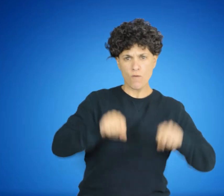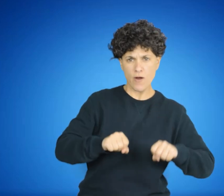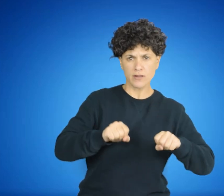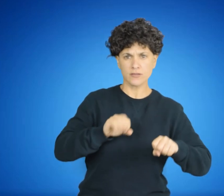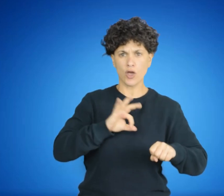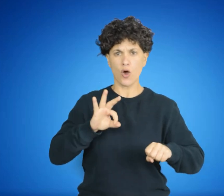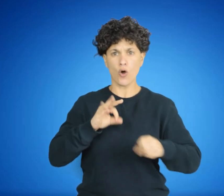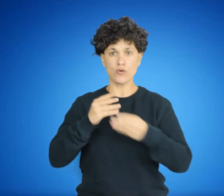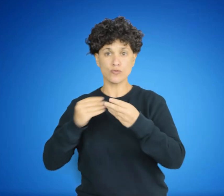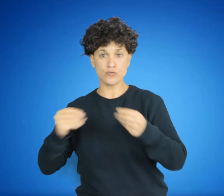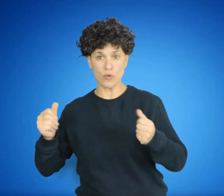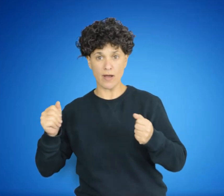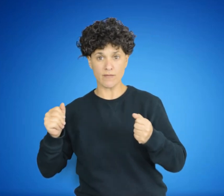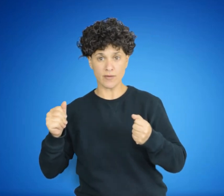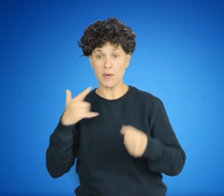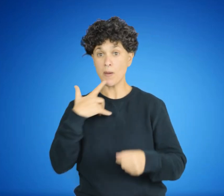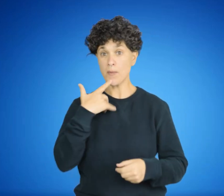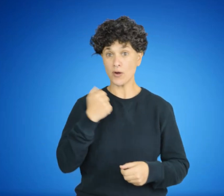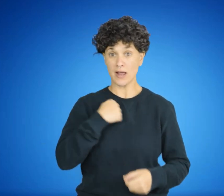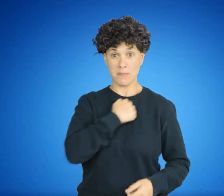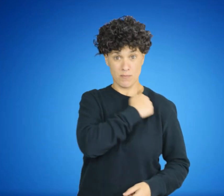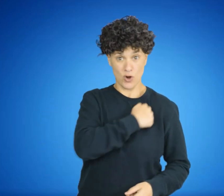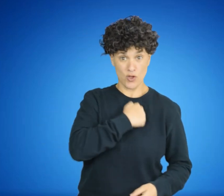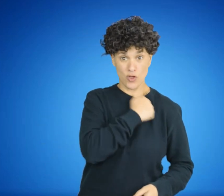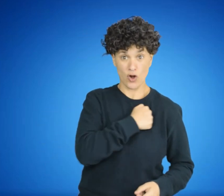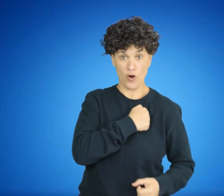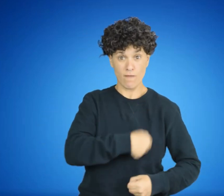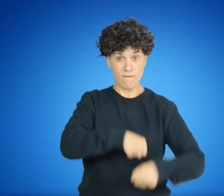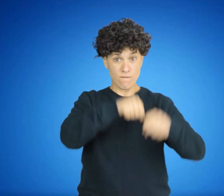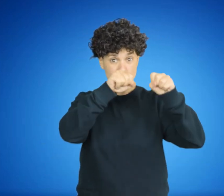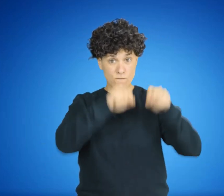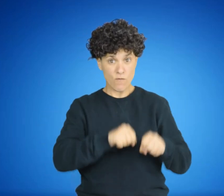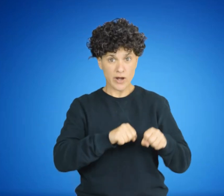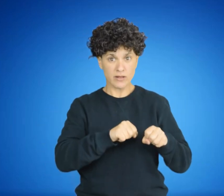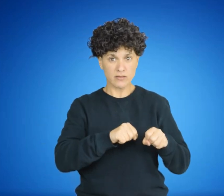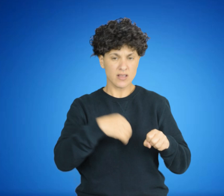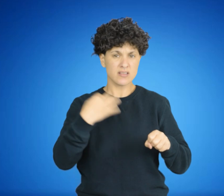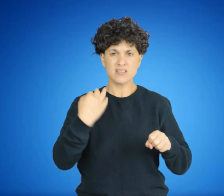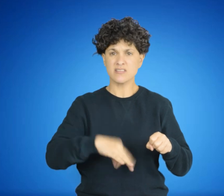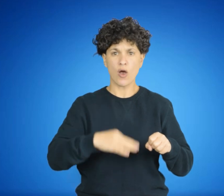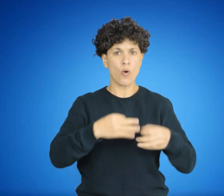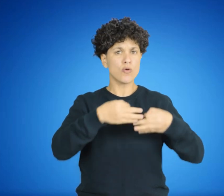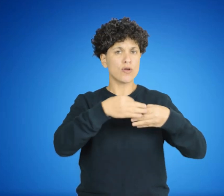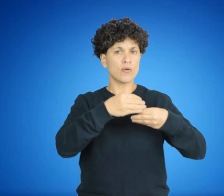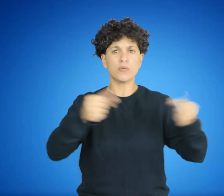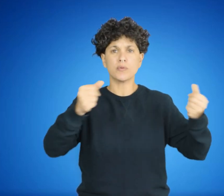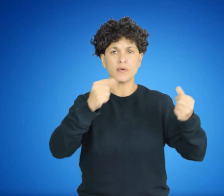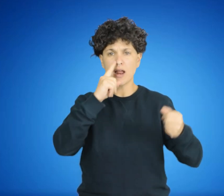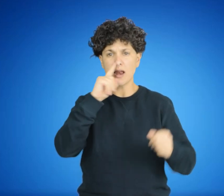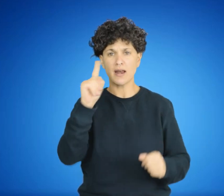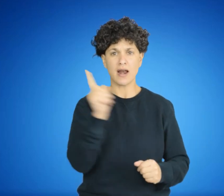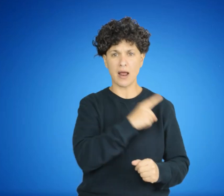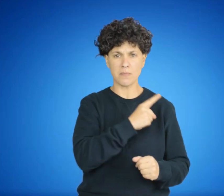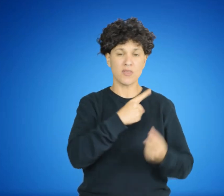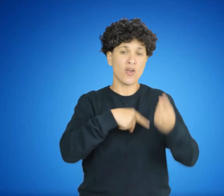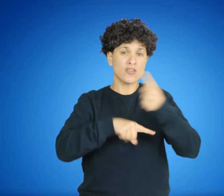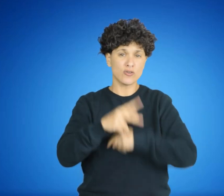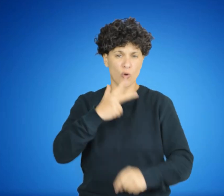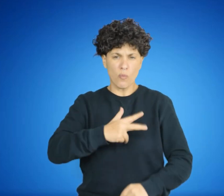intenso su duración será breve sin duda mientras que si el dolor es prolongado su intensidad será leve y podrá